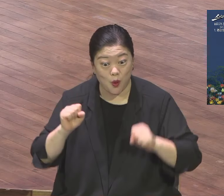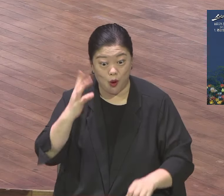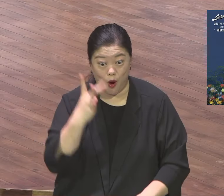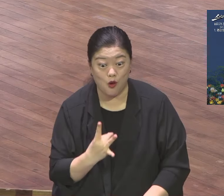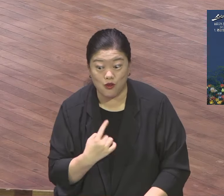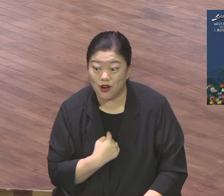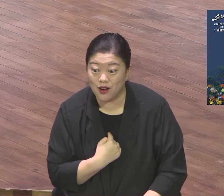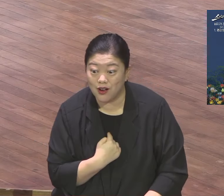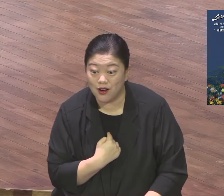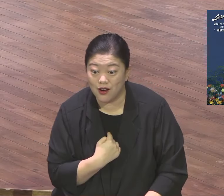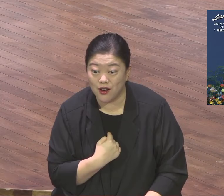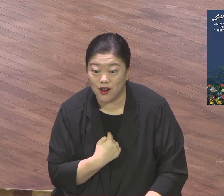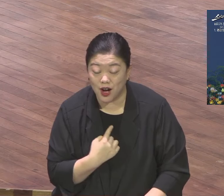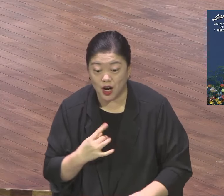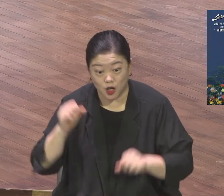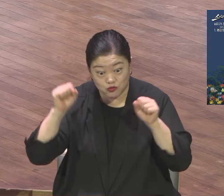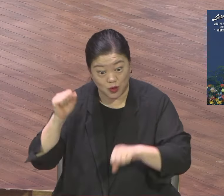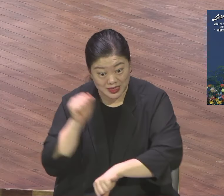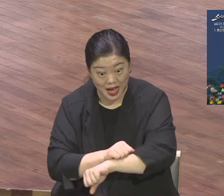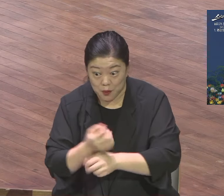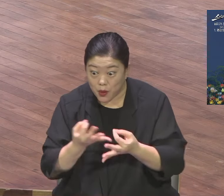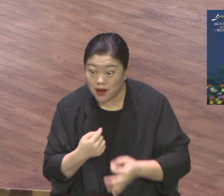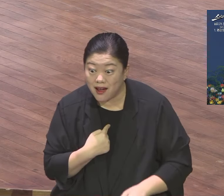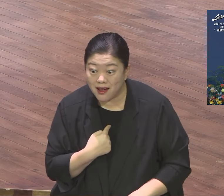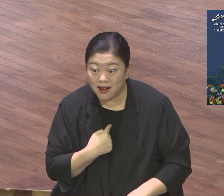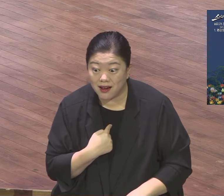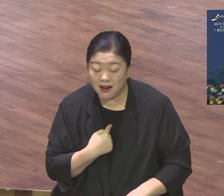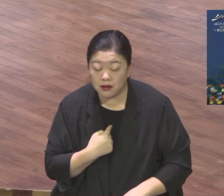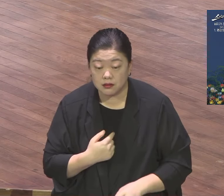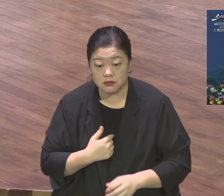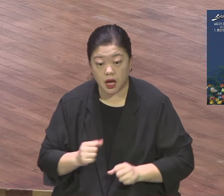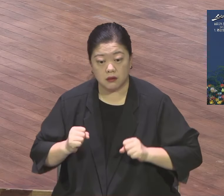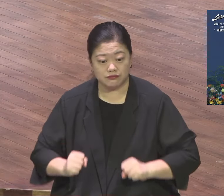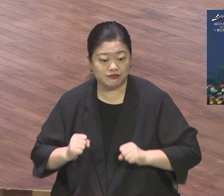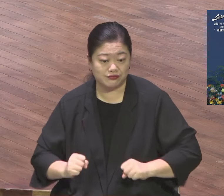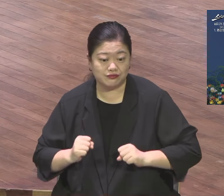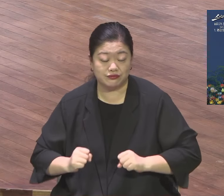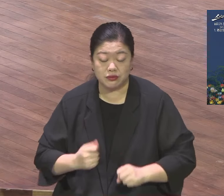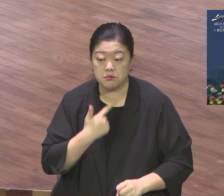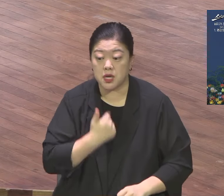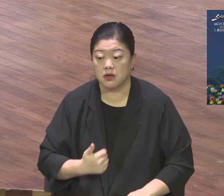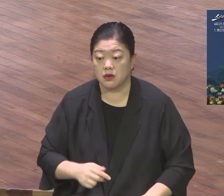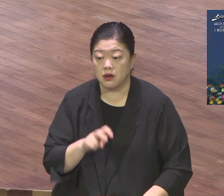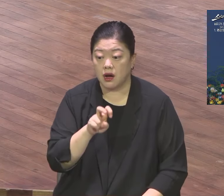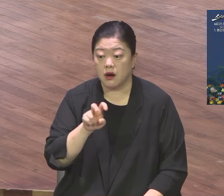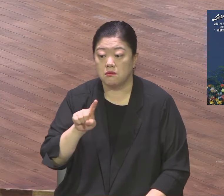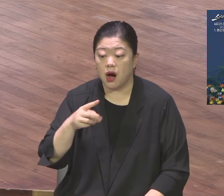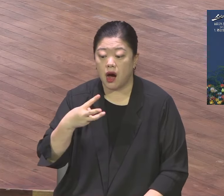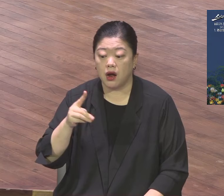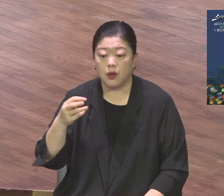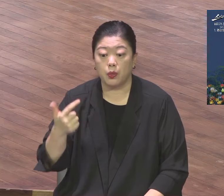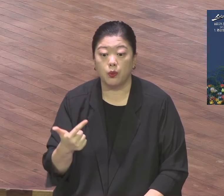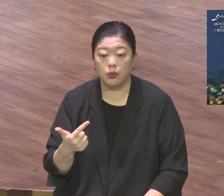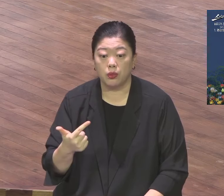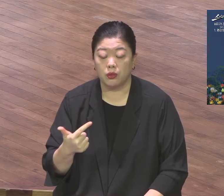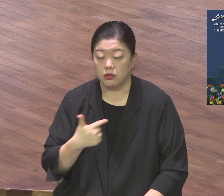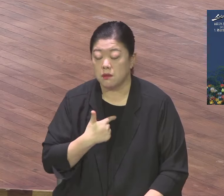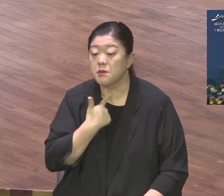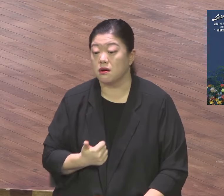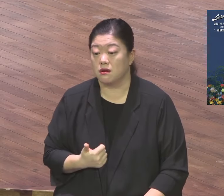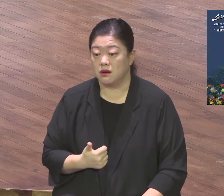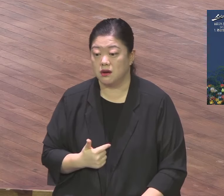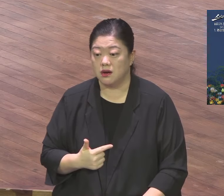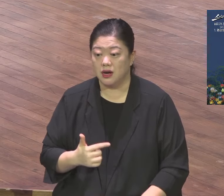고등학교 때 전교 마라톤 대회. 저는 몰랐어. 저 개교 기념 신문 배달한다고